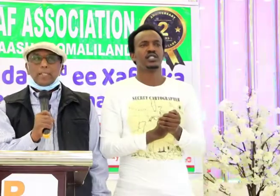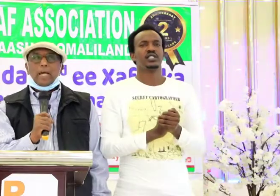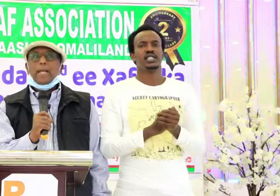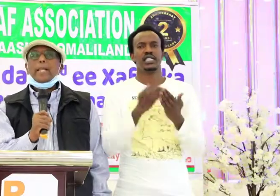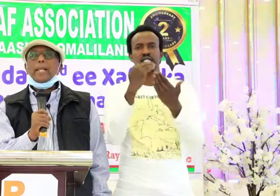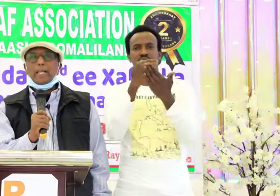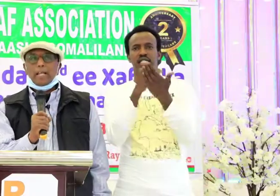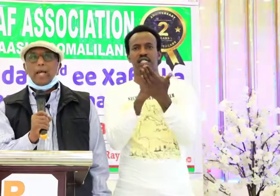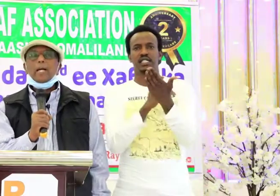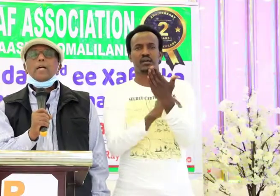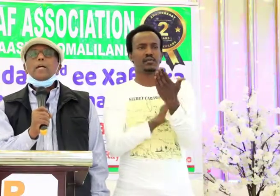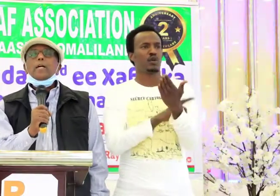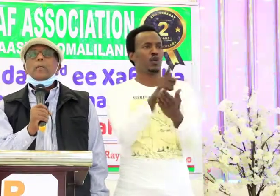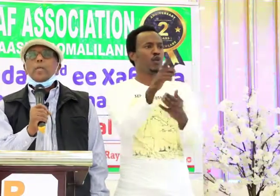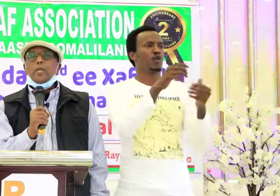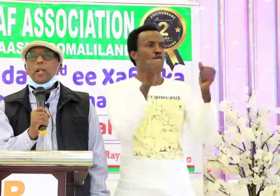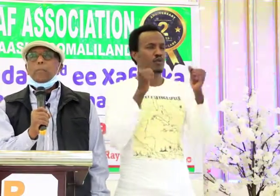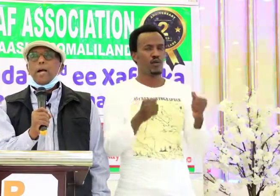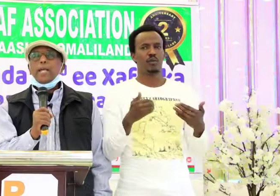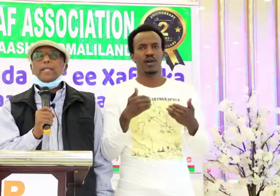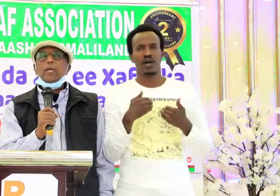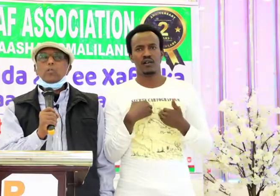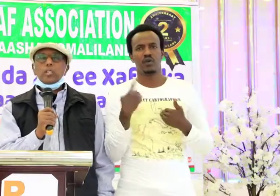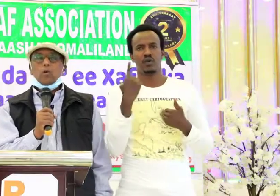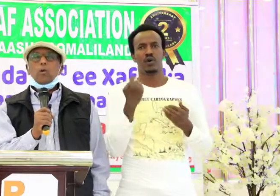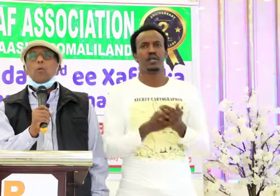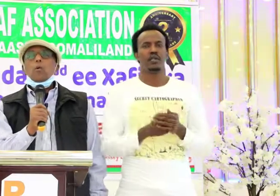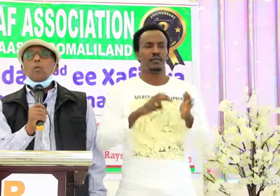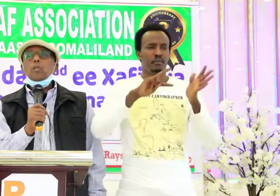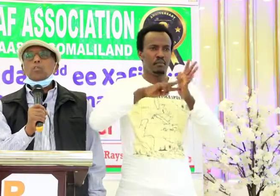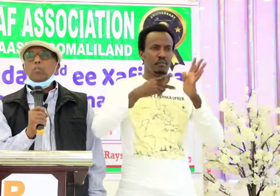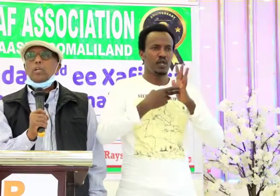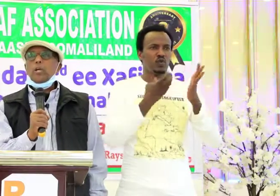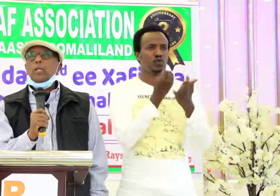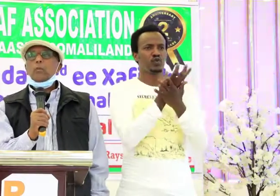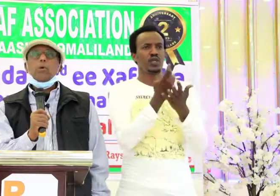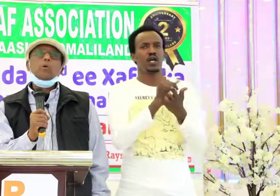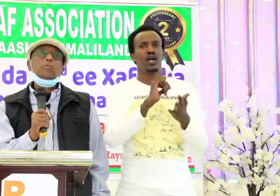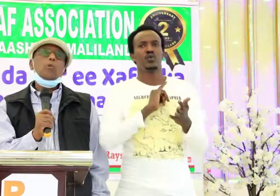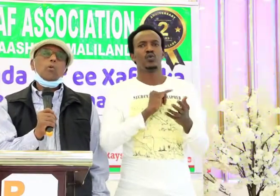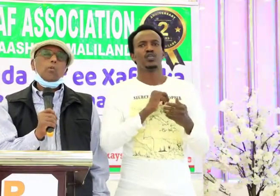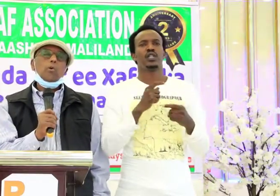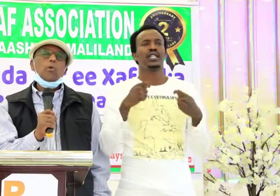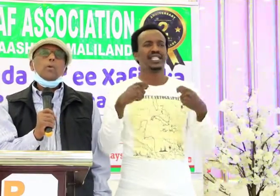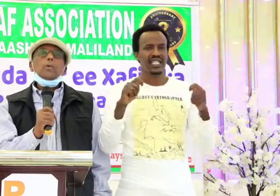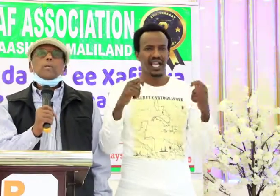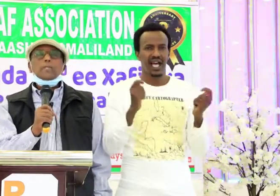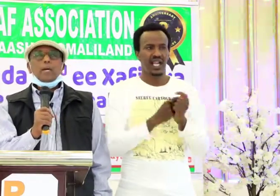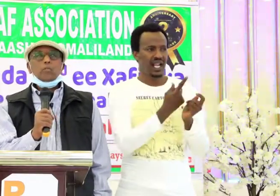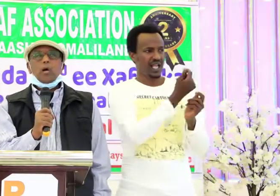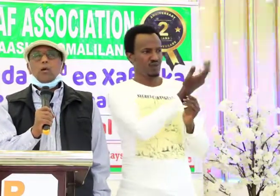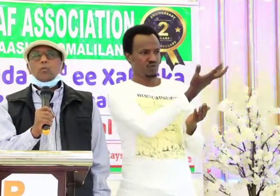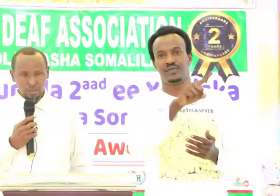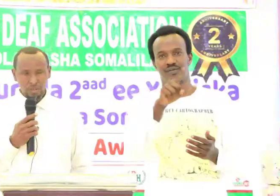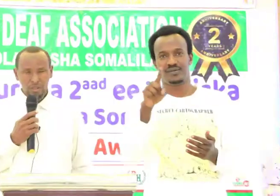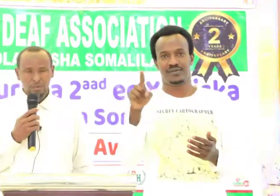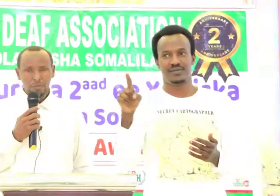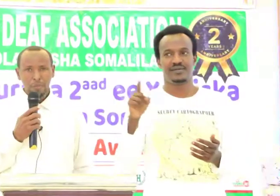institute-kan meesha yaalla dhalinyarada inaan maxayda u sharxo oon isku dayo inaan wax uga soo ururiyo.